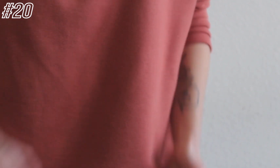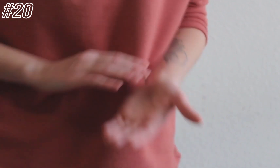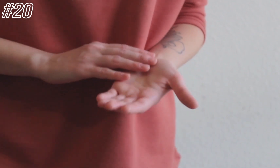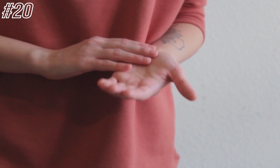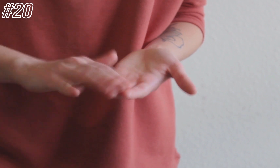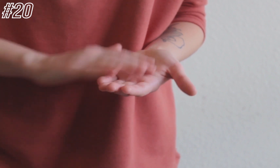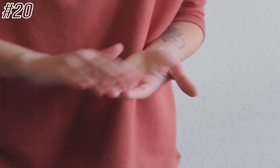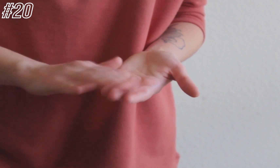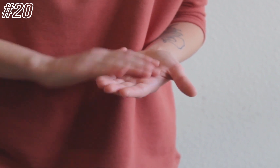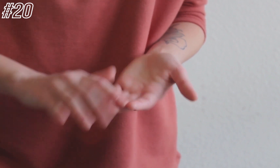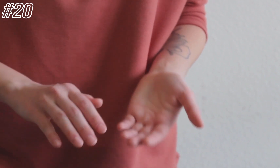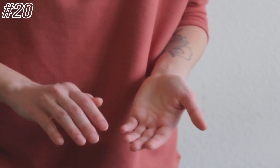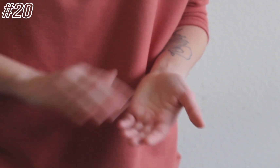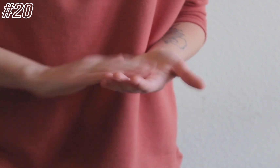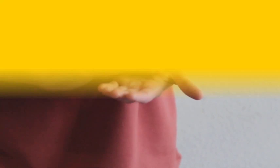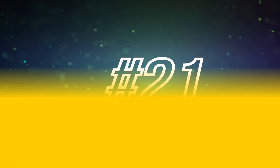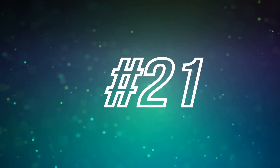はまっすぐキープします。